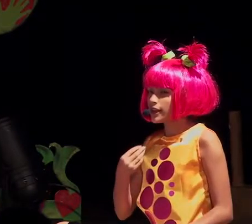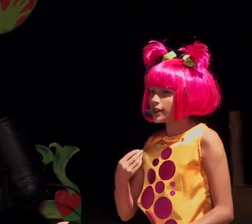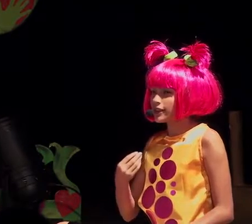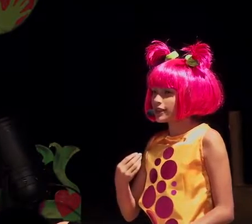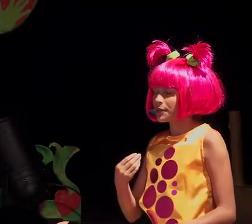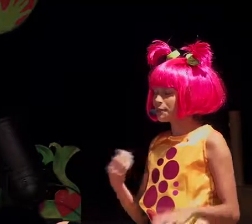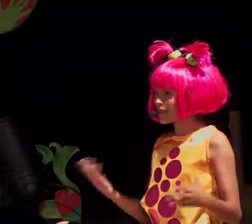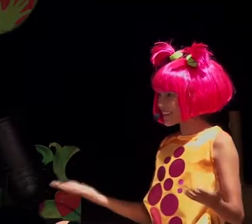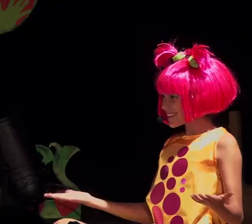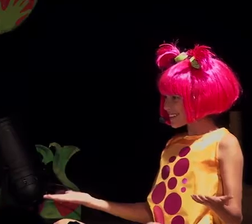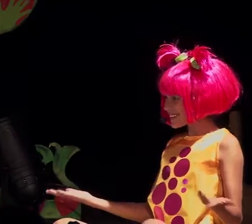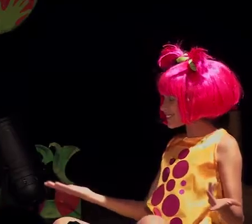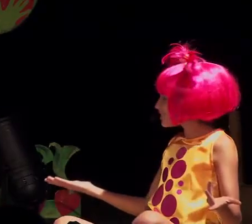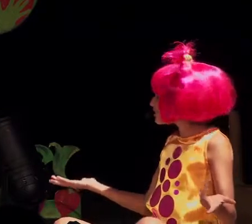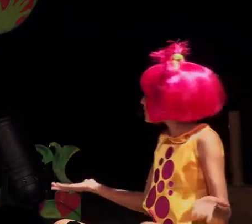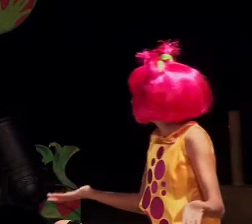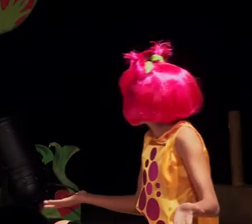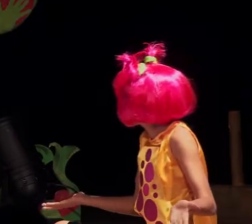Signabelle, mais c'est le nom d'une fée, ça.